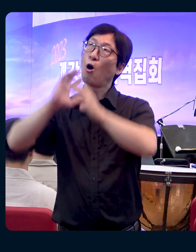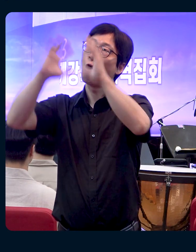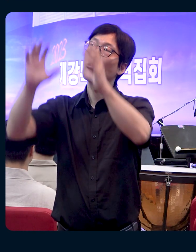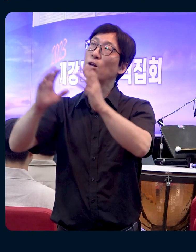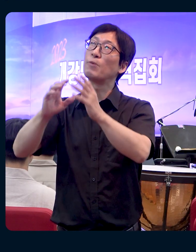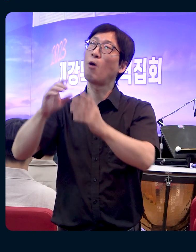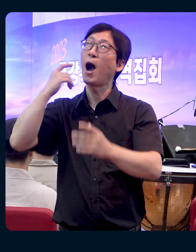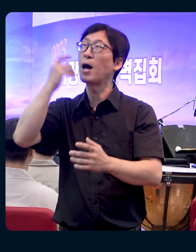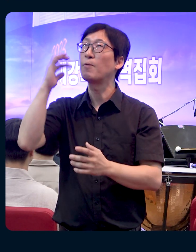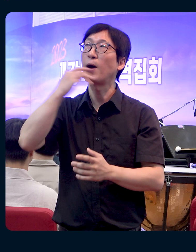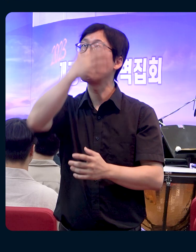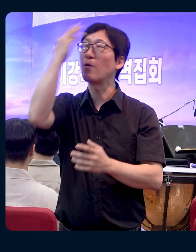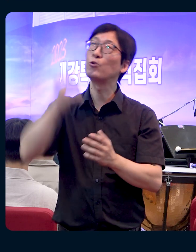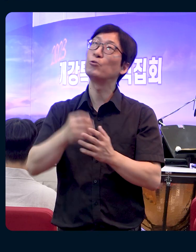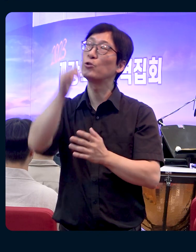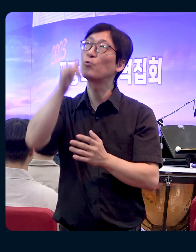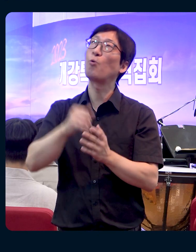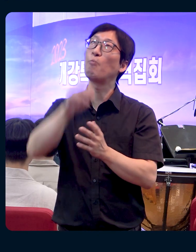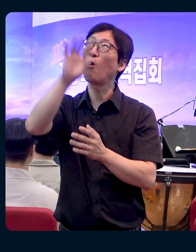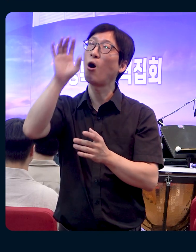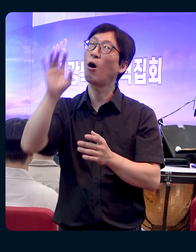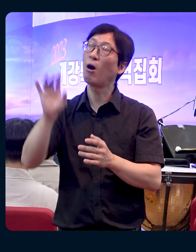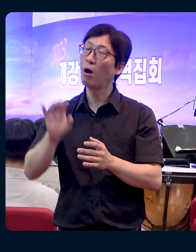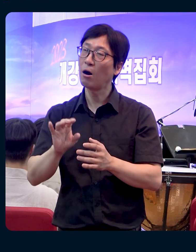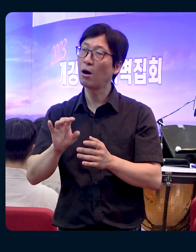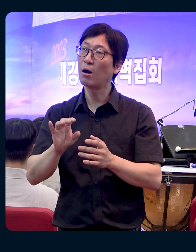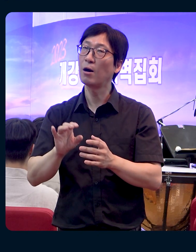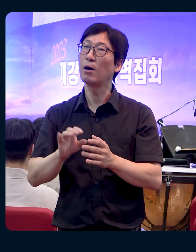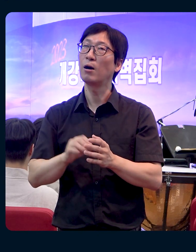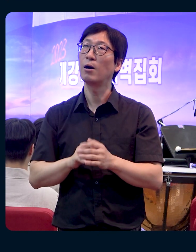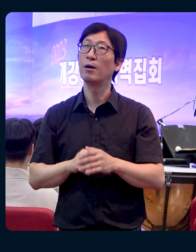진주문 12문 이게 나오잖아요. 그렇죠?